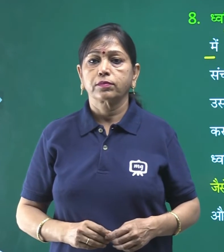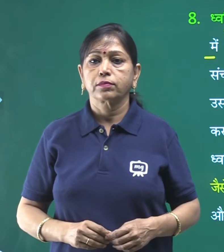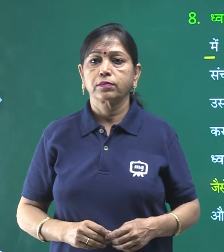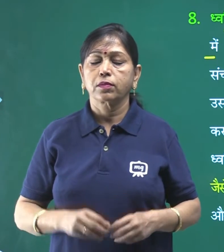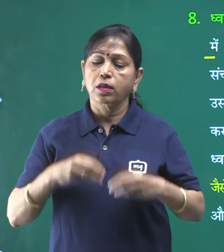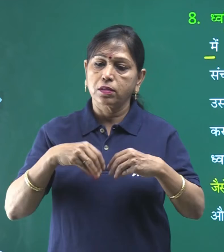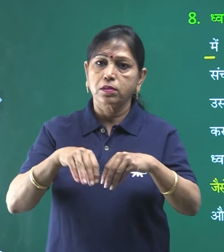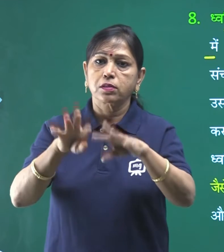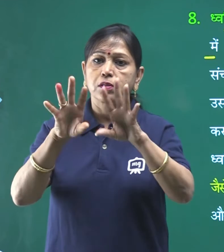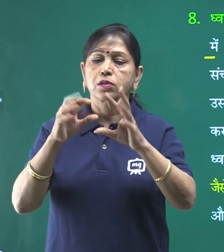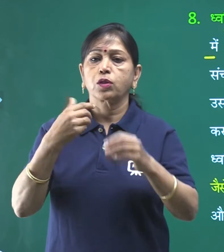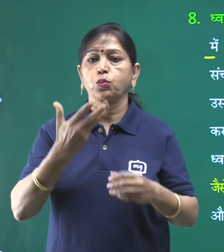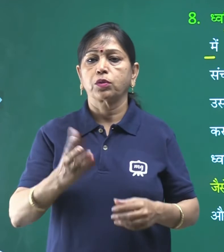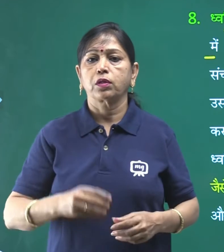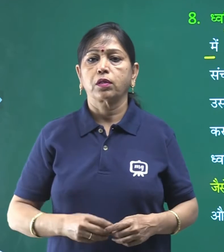संचरित होती है।